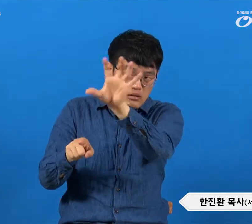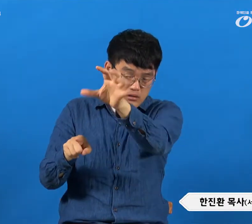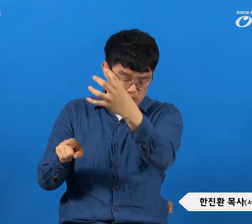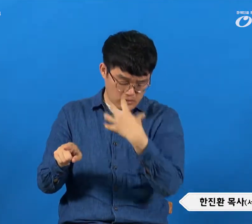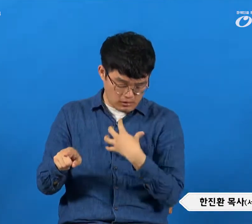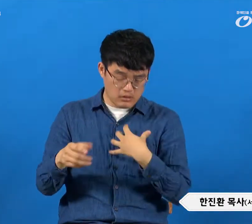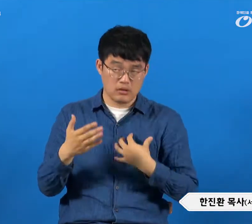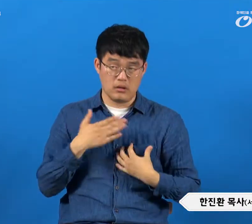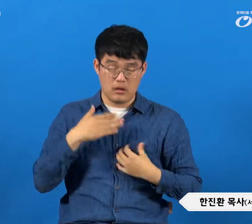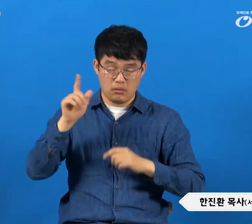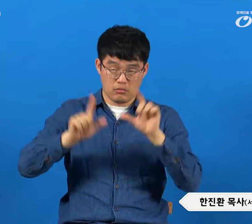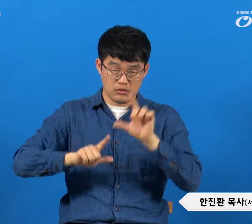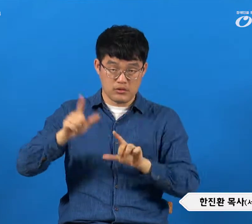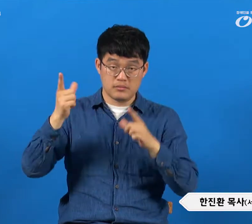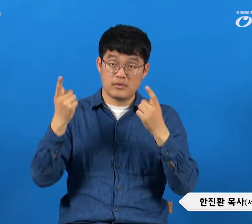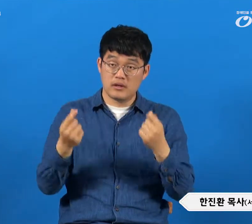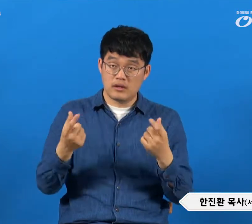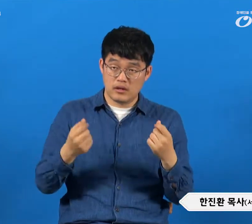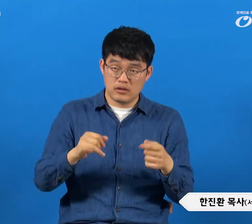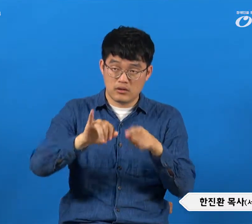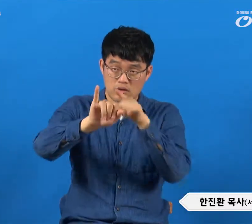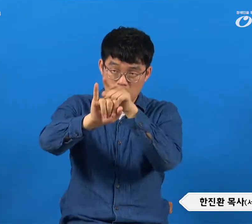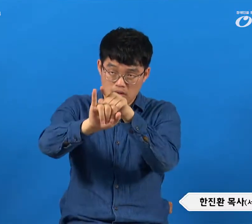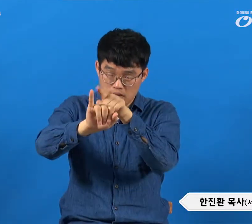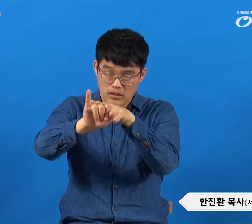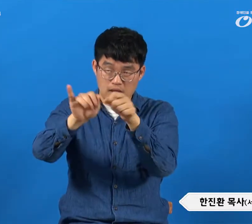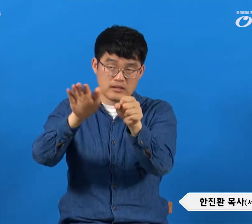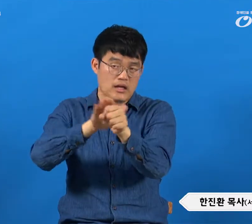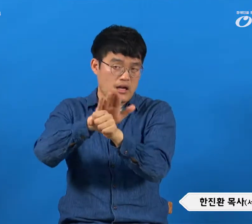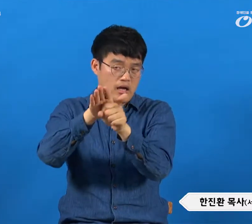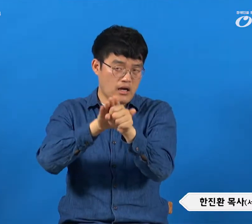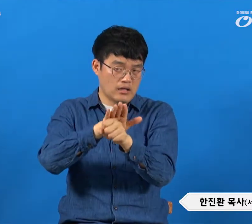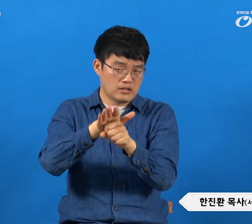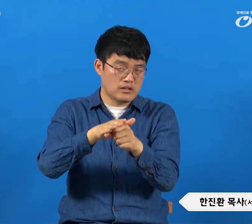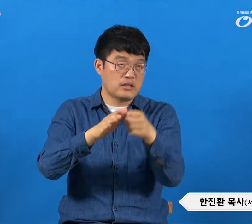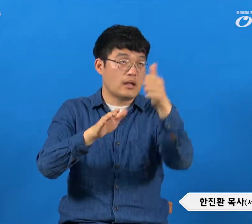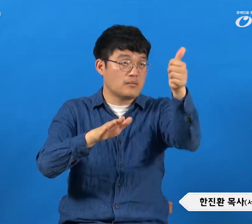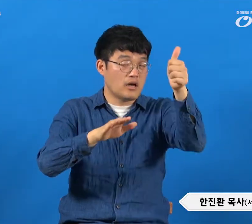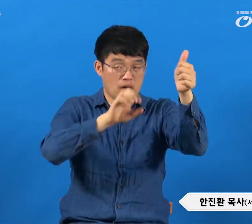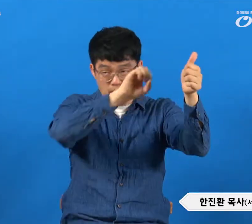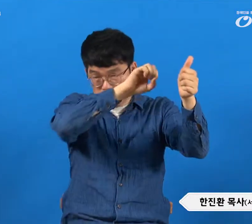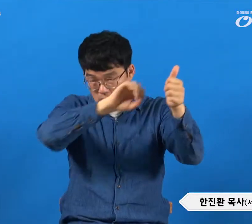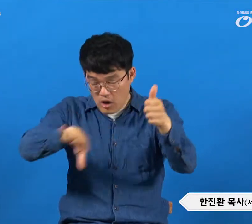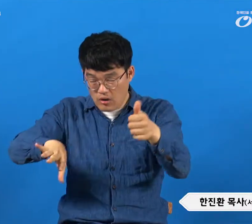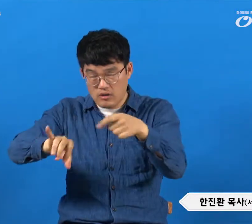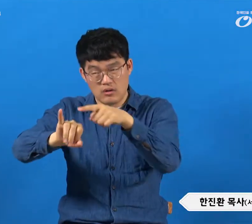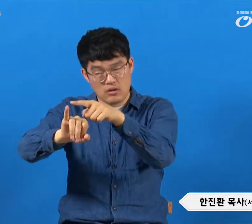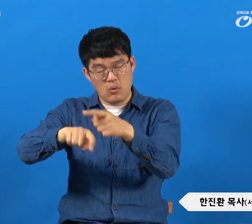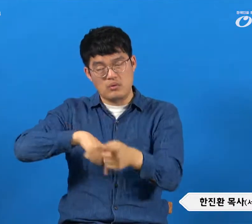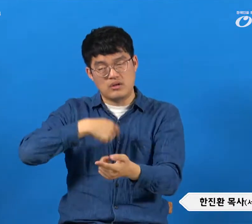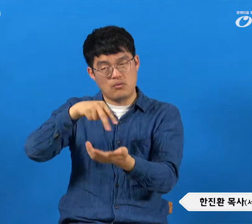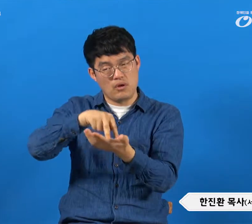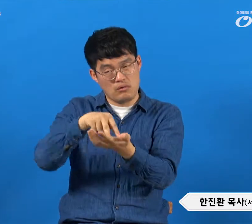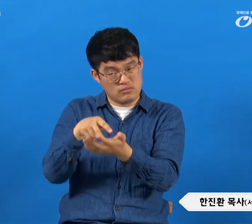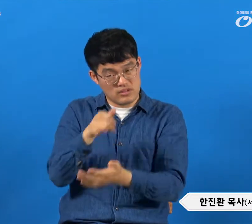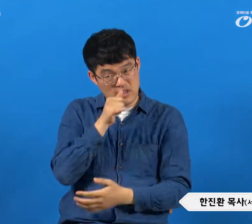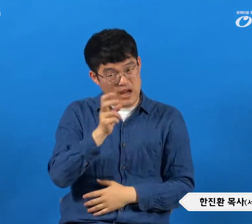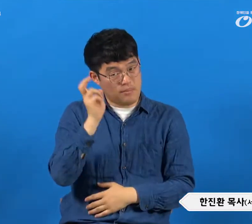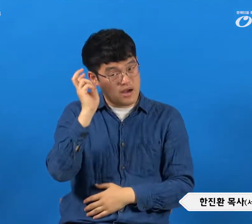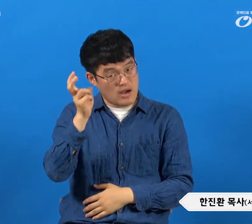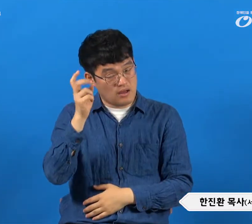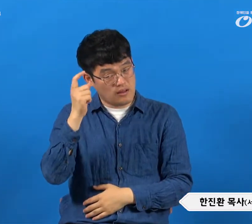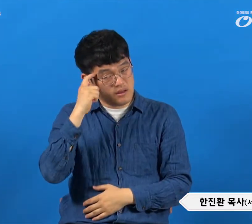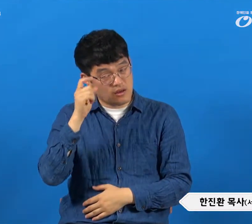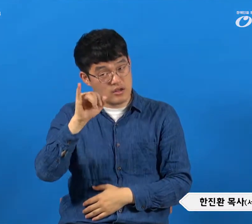들더랍니다. 저 여자는 틀림없이 사랑하는 남자에게서 버림받고 저러고 있을 거야, 그런 생각이